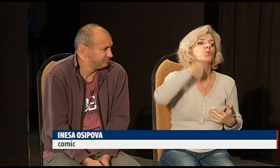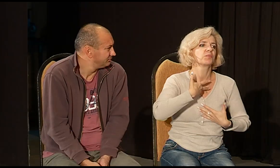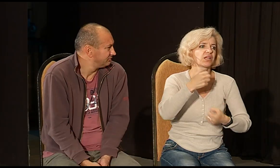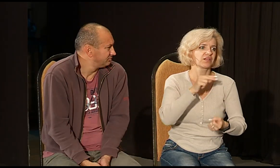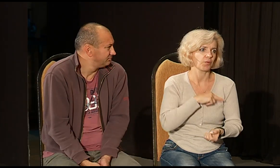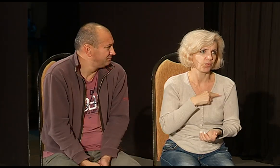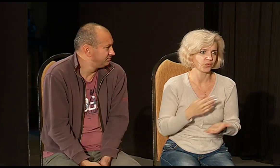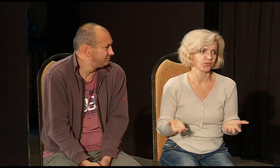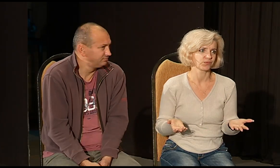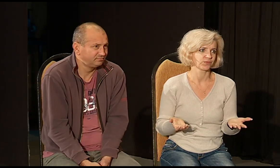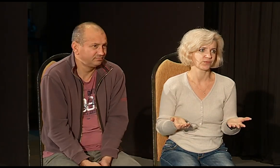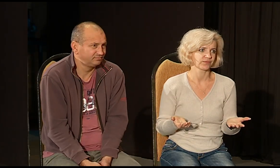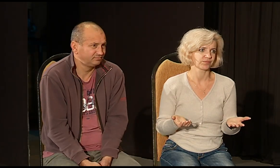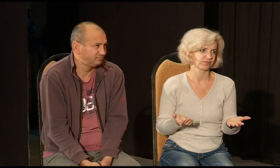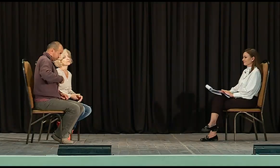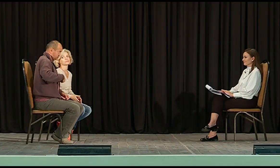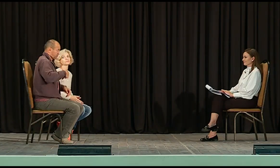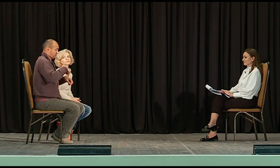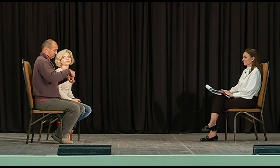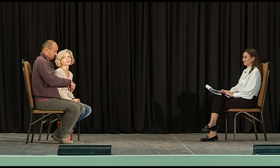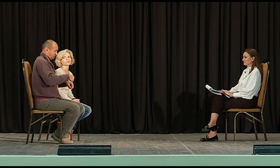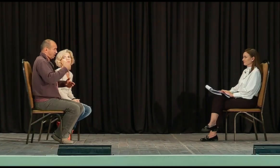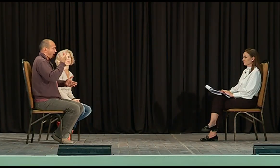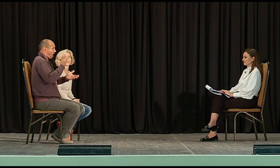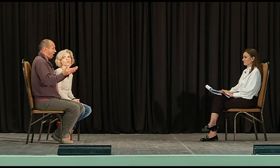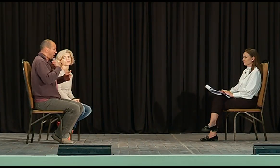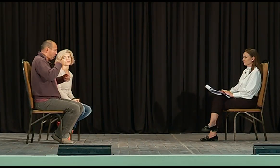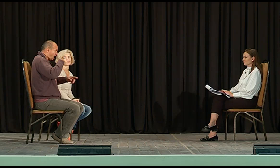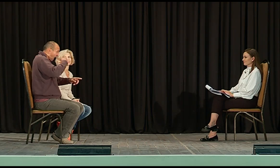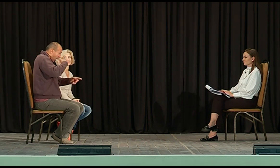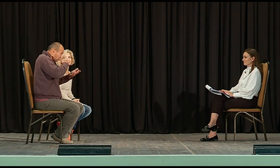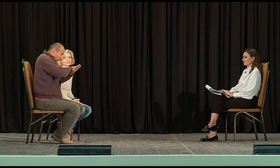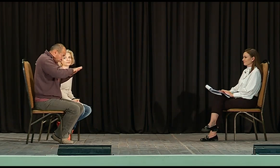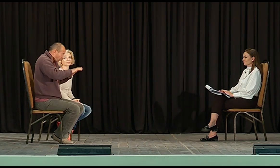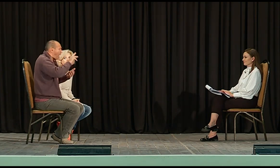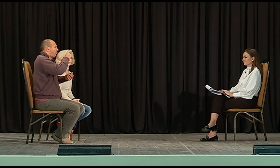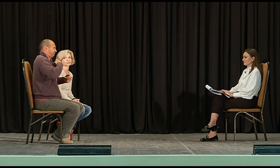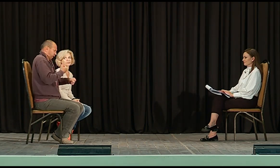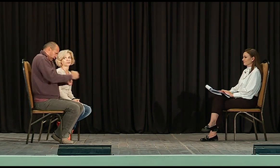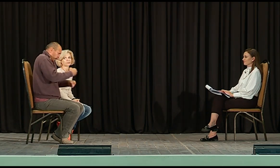să-mi schimb viața cam târziu, Adam. De exemplu, da, fata mea, dacă rămâne aici și ea dacă vorbește, dacă ea nu-i